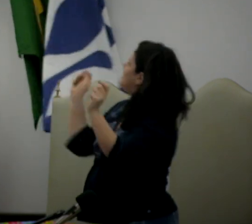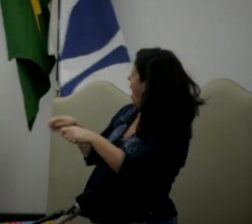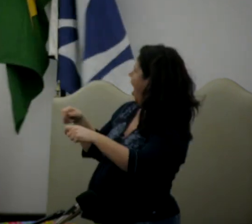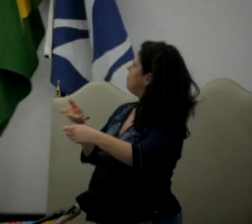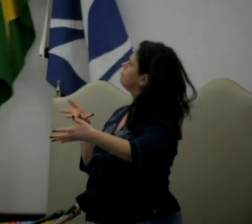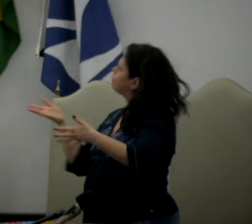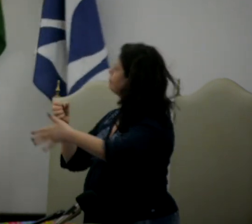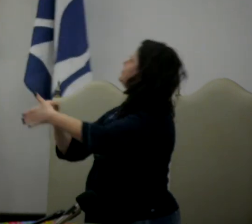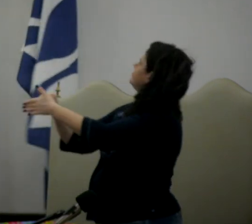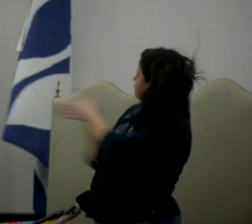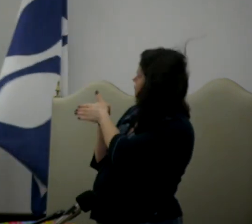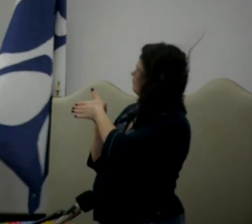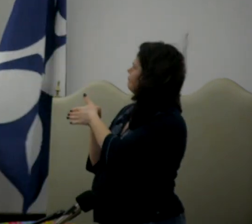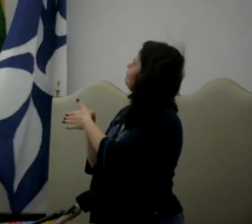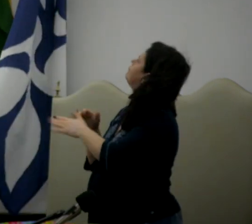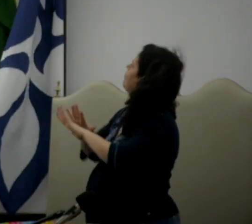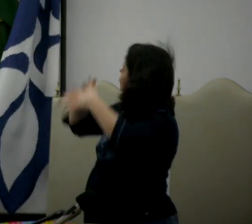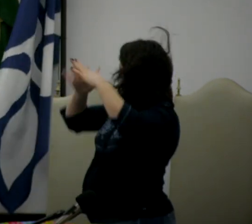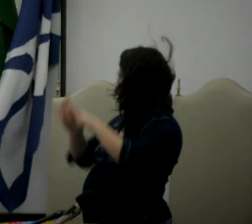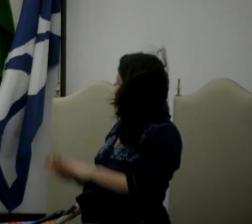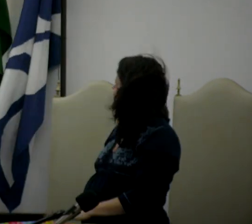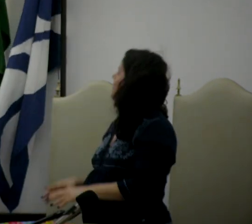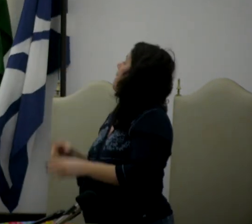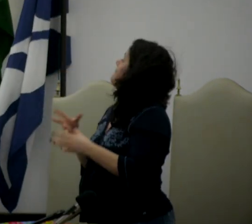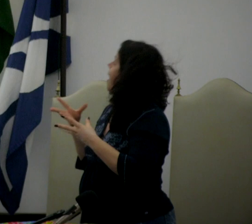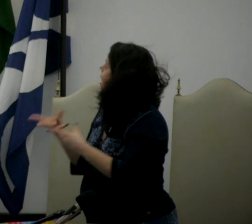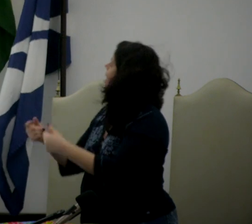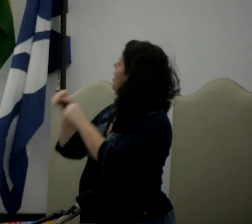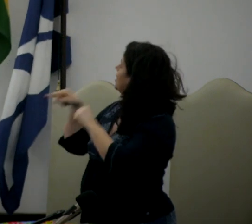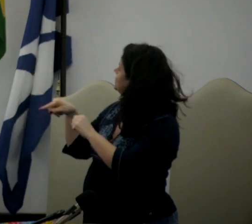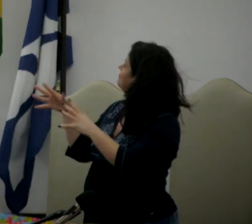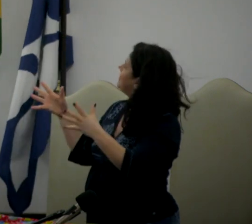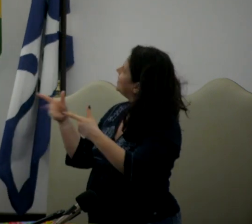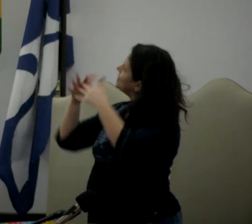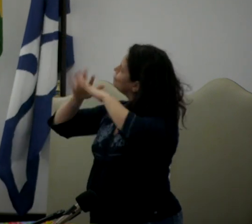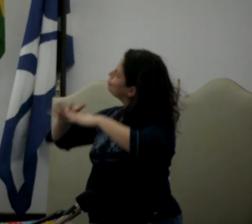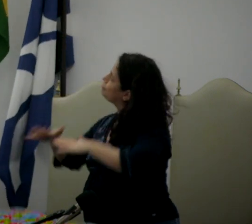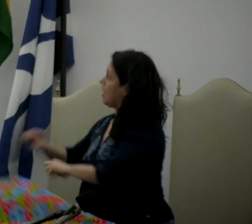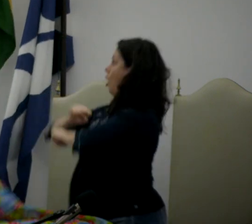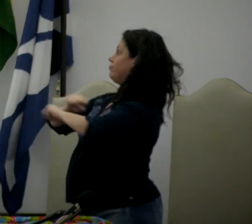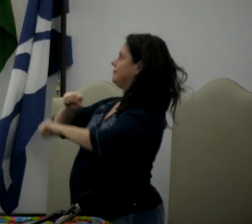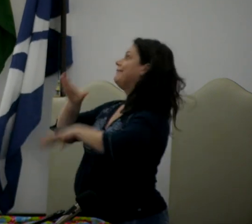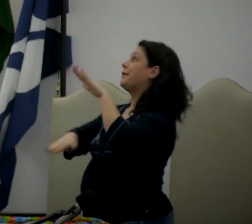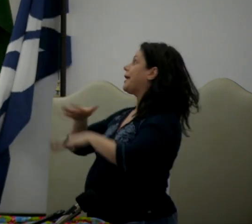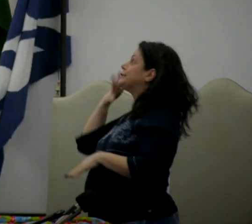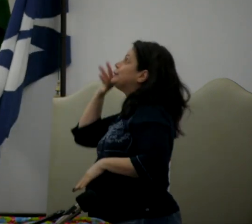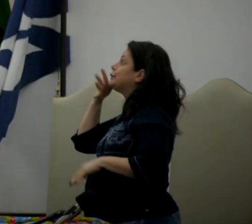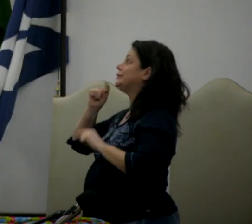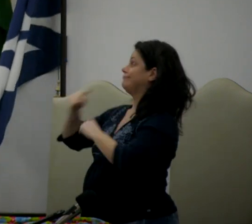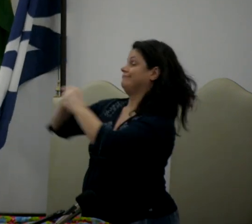para que o bilinguismo reine no território do implante coclear, talvez os mares da resistência surda sejam